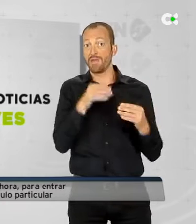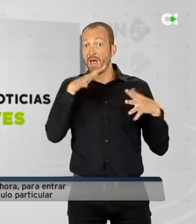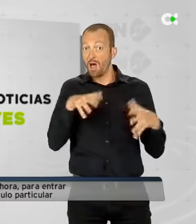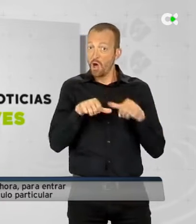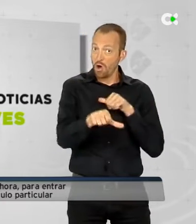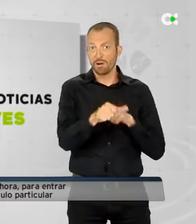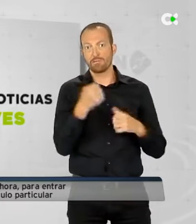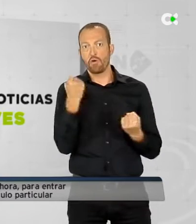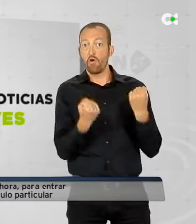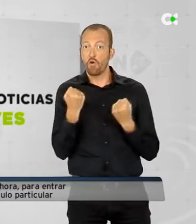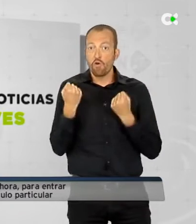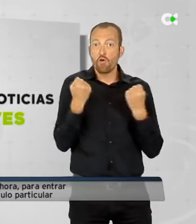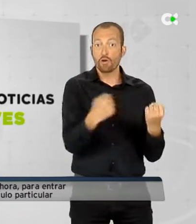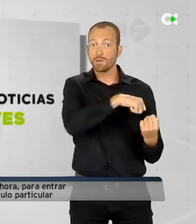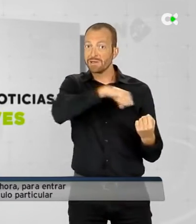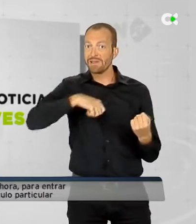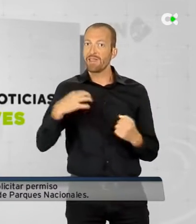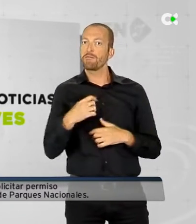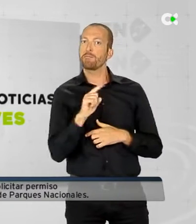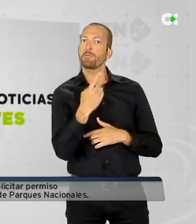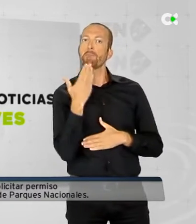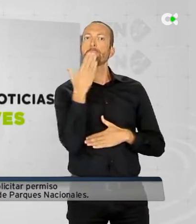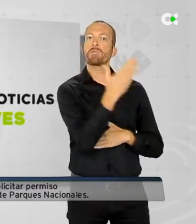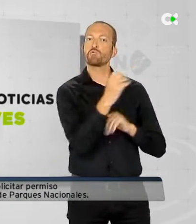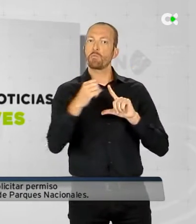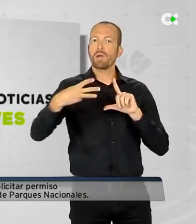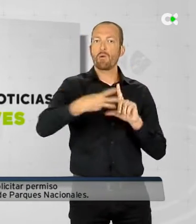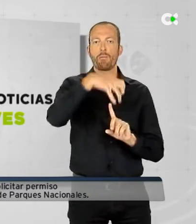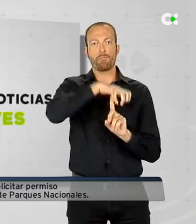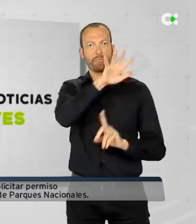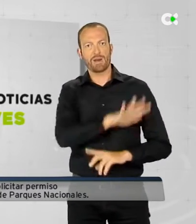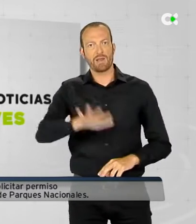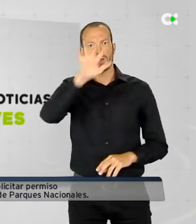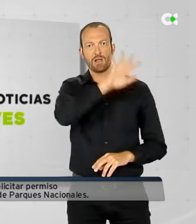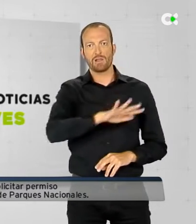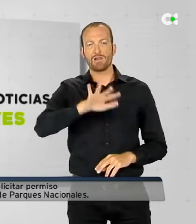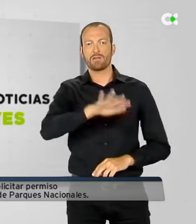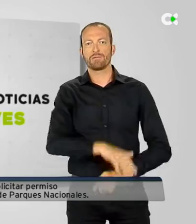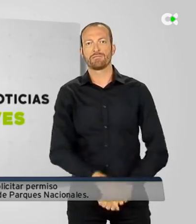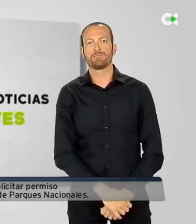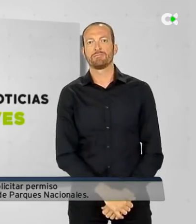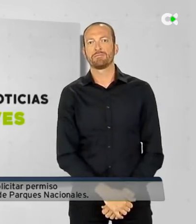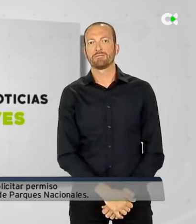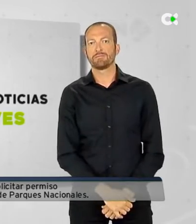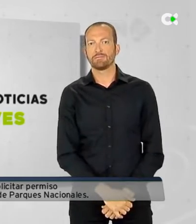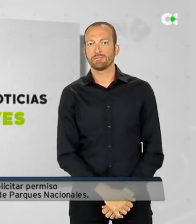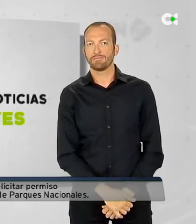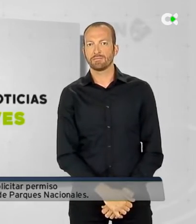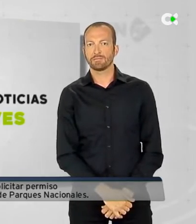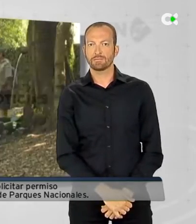para entrar con vehículo particular, hay que solicitar permiso en la página web del portal de Parques Nacionales.